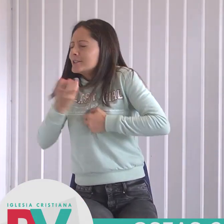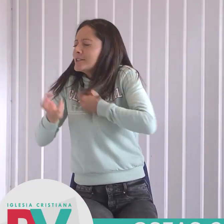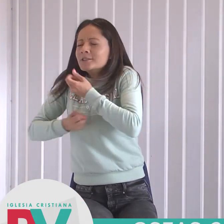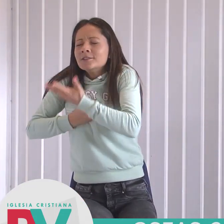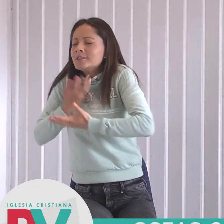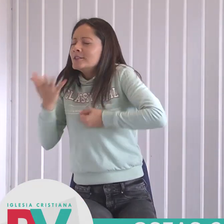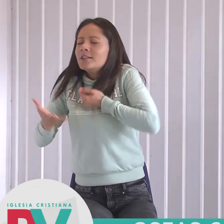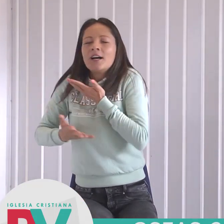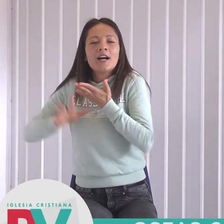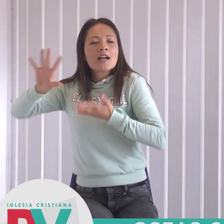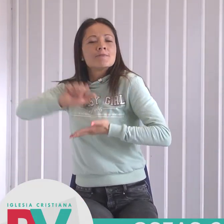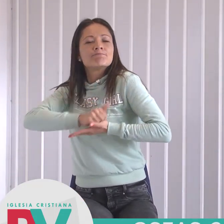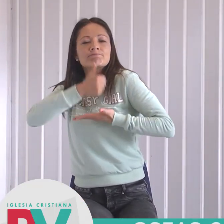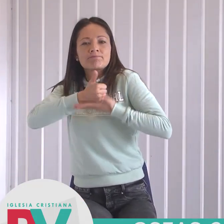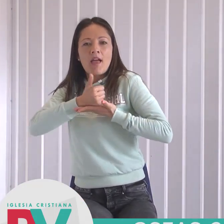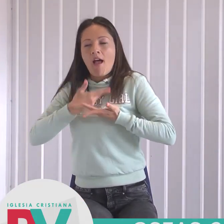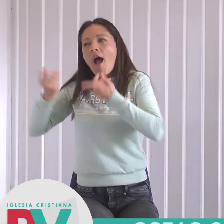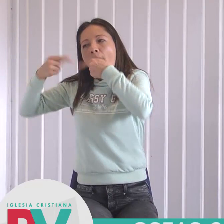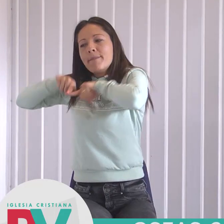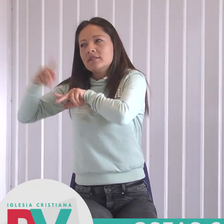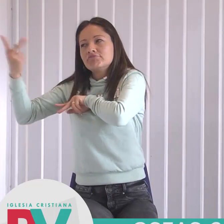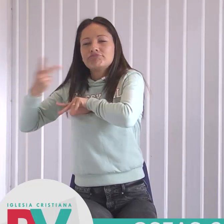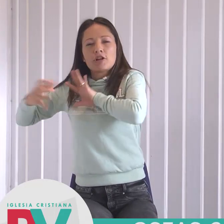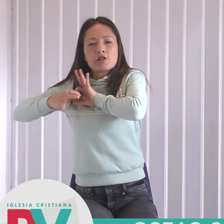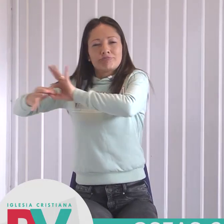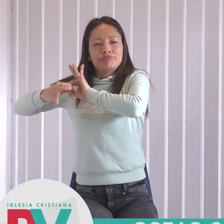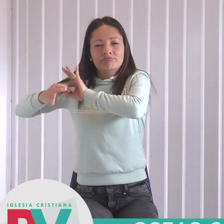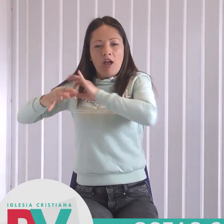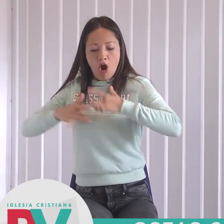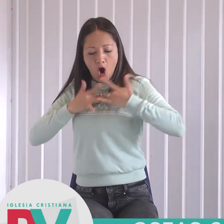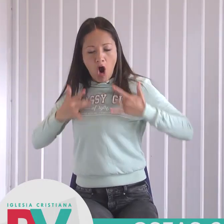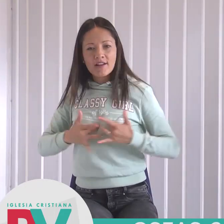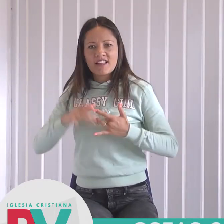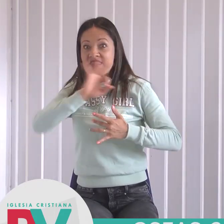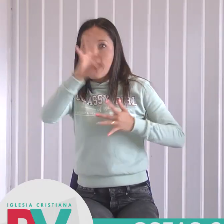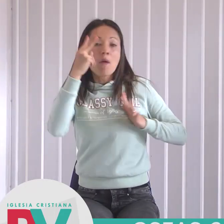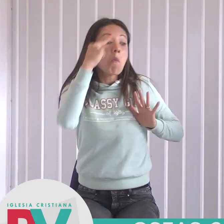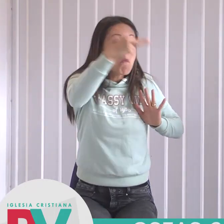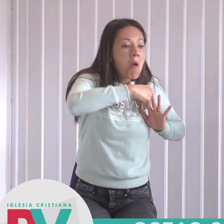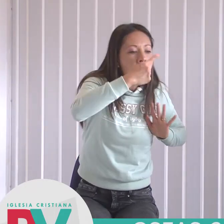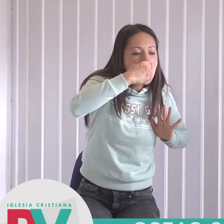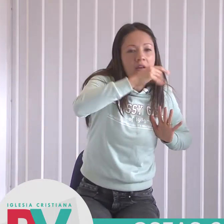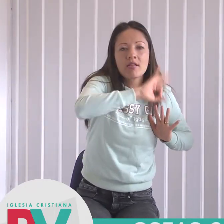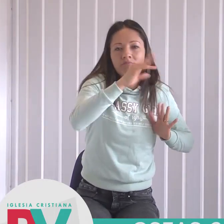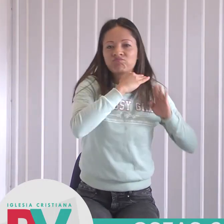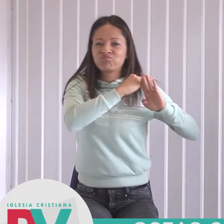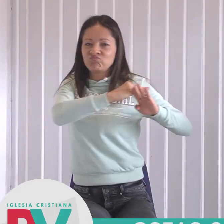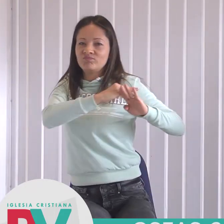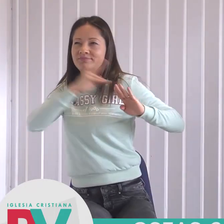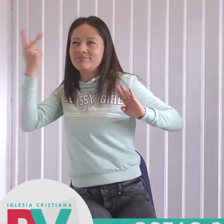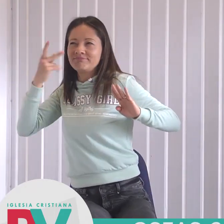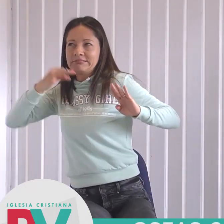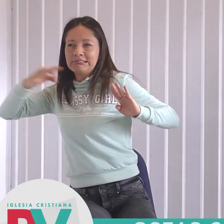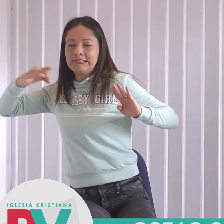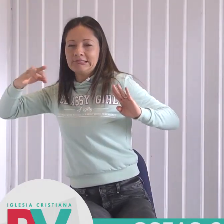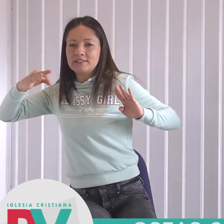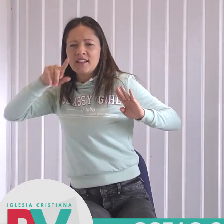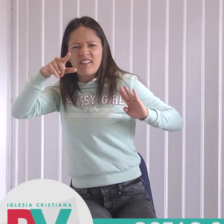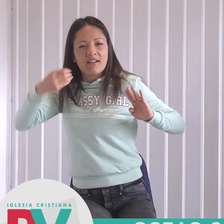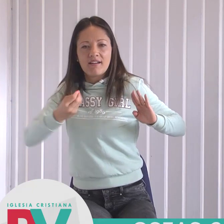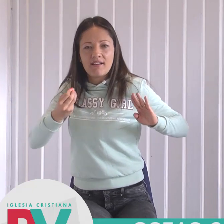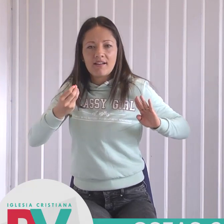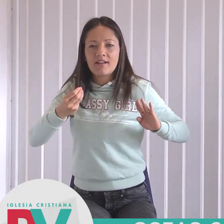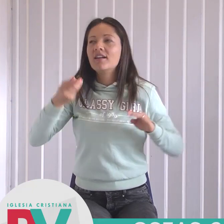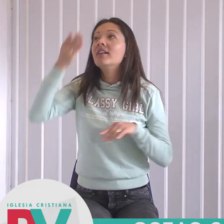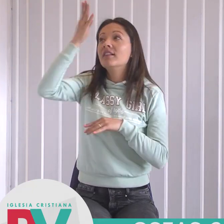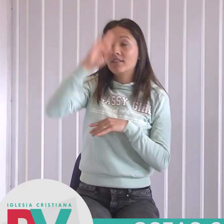Él quiere que seamos sus amantes ¿dónde? En el corazón, donde nadie más puede entrar. Y eso, ¿sabe qué más